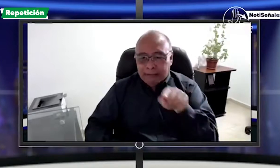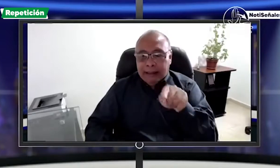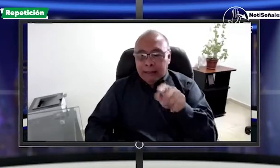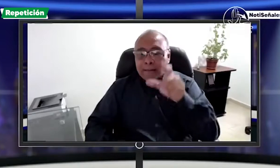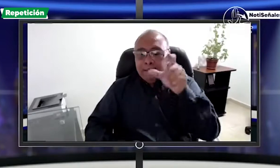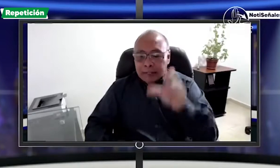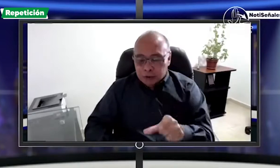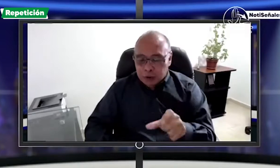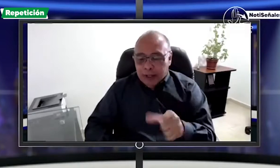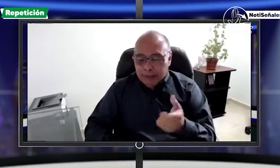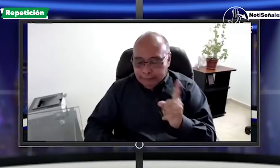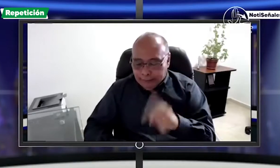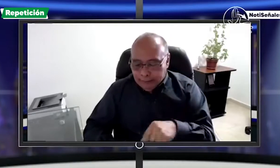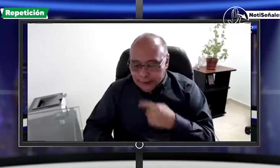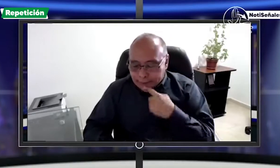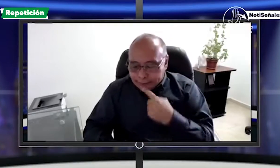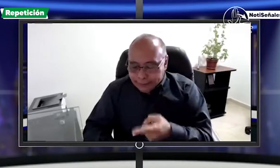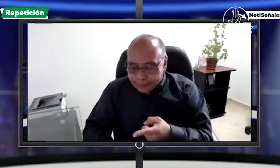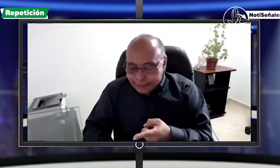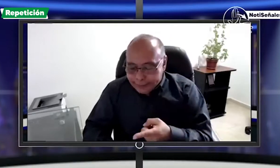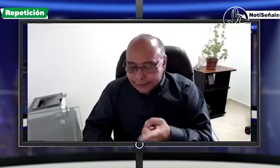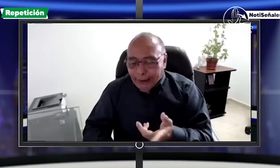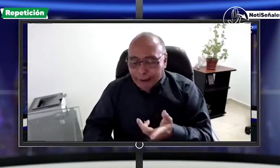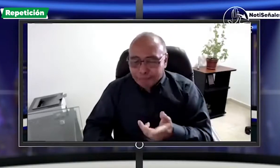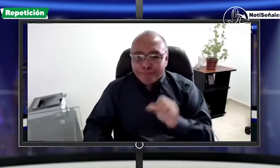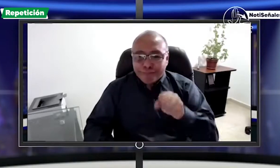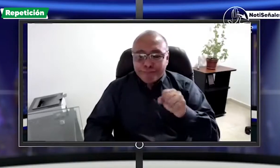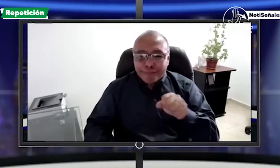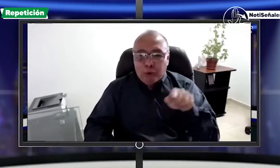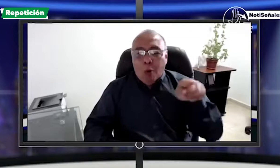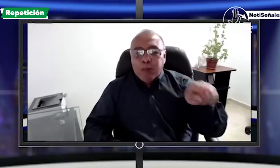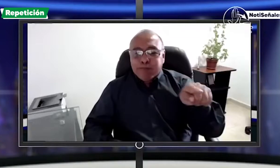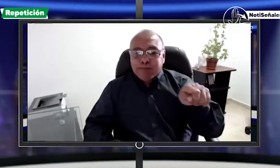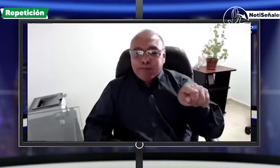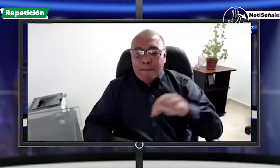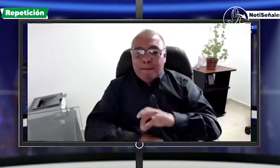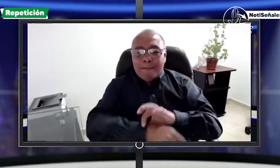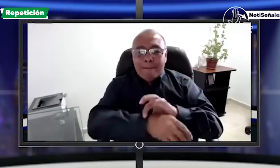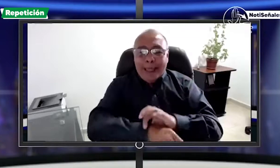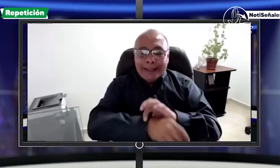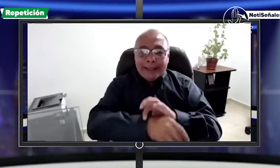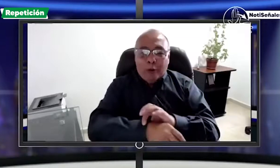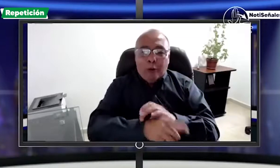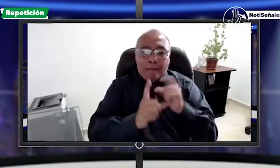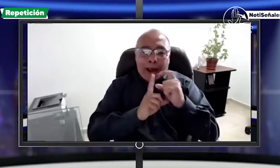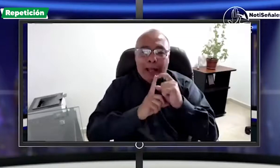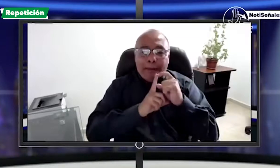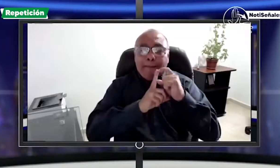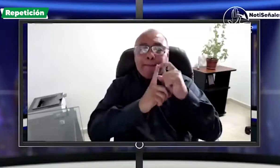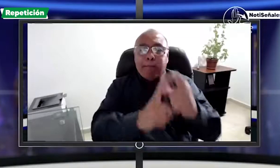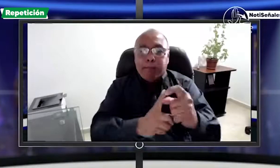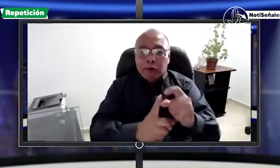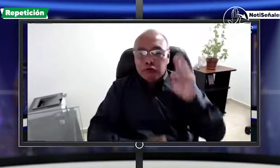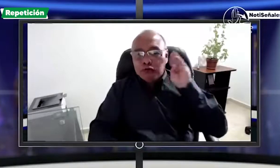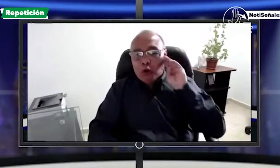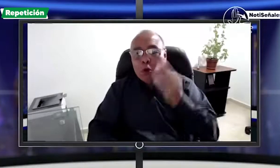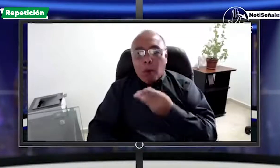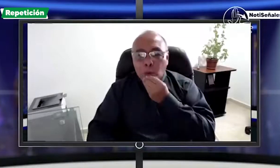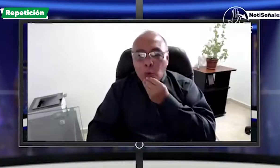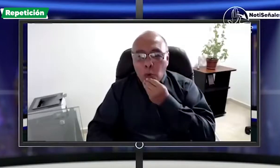Hay Una Persona De Bucaramanga Que Nos Ha Dejado Dentro De Sus Comentarios Cristian Fernando